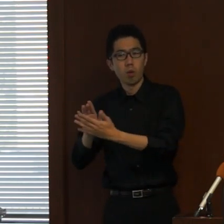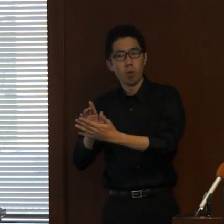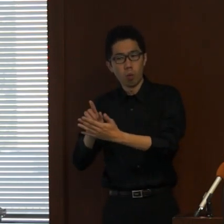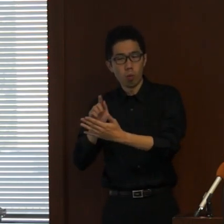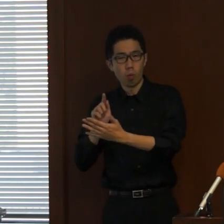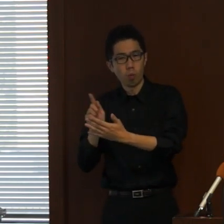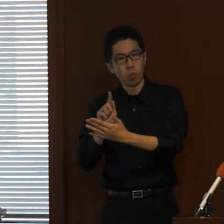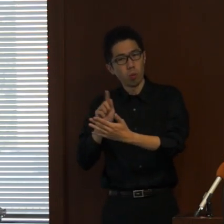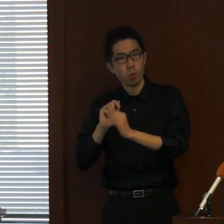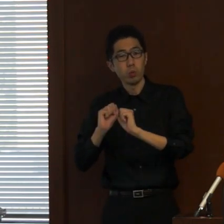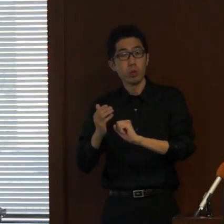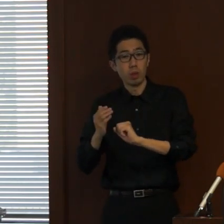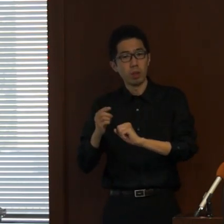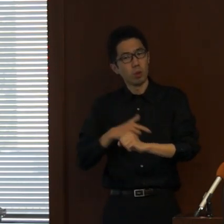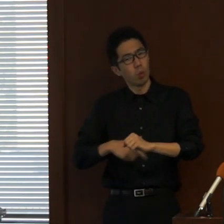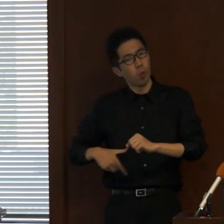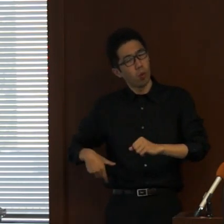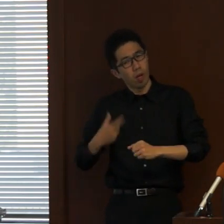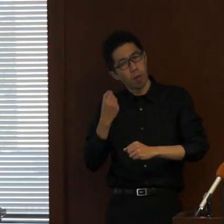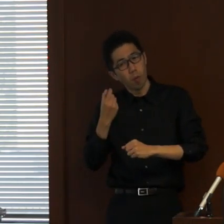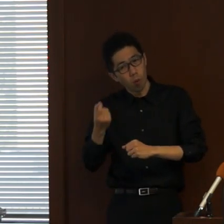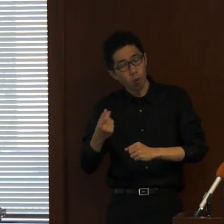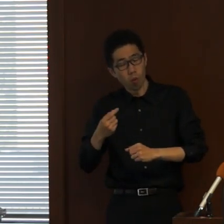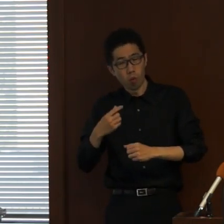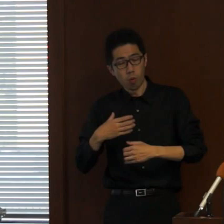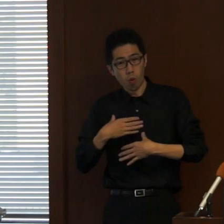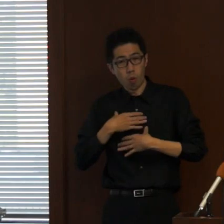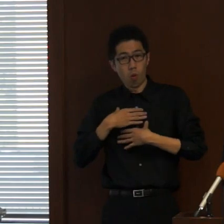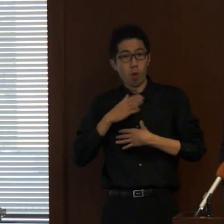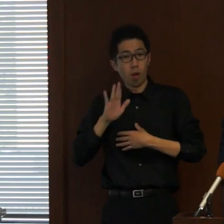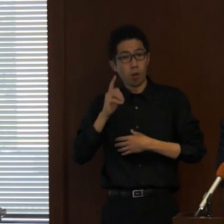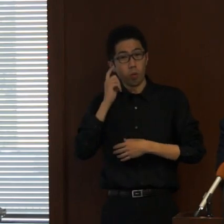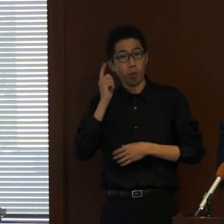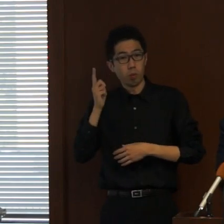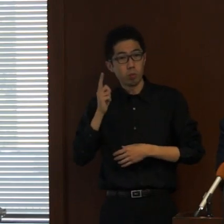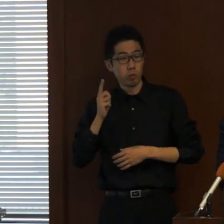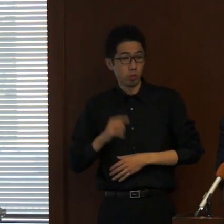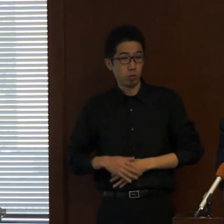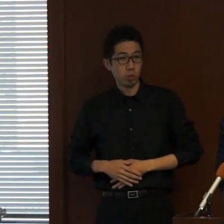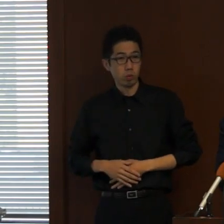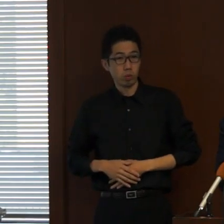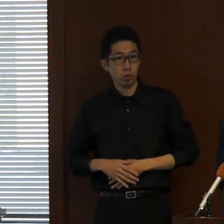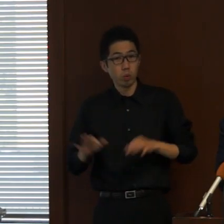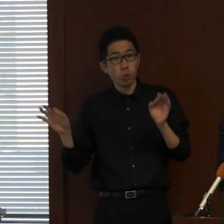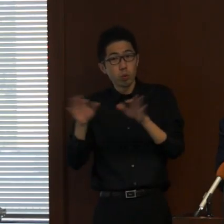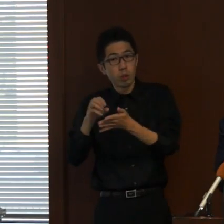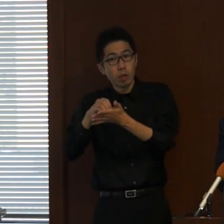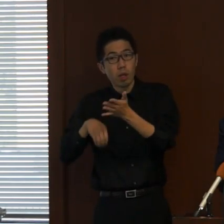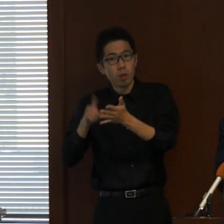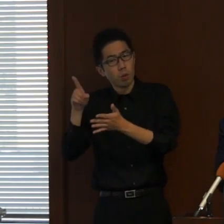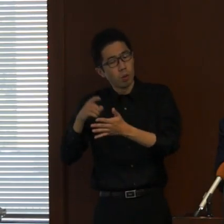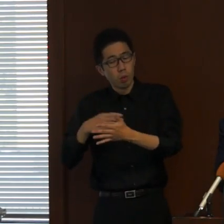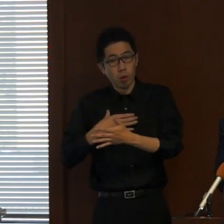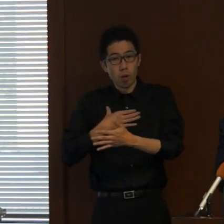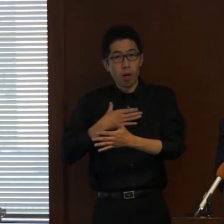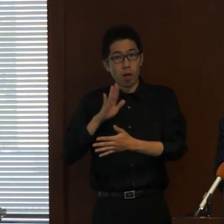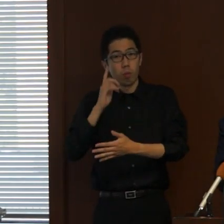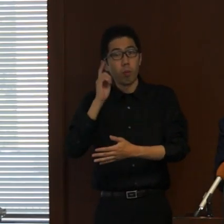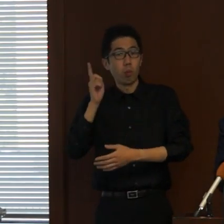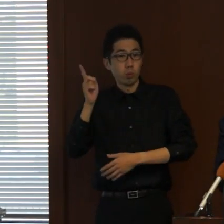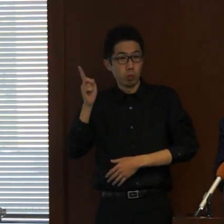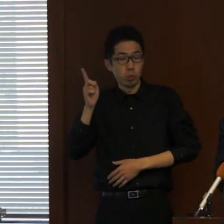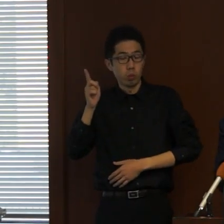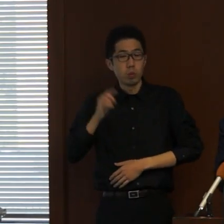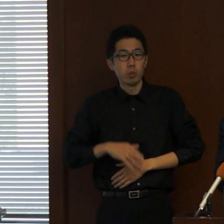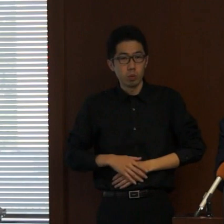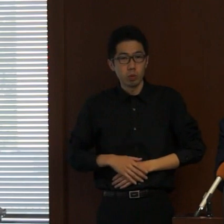然そこまで2段階昇格をしたので、なのでその中で我々として